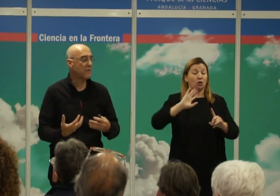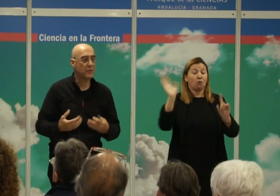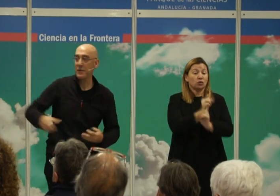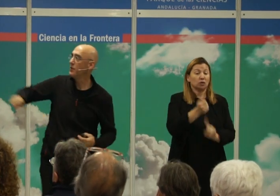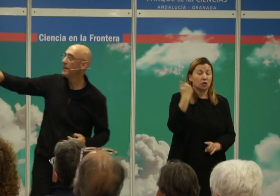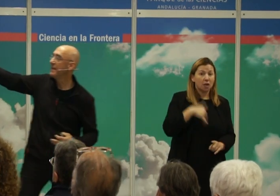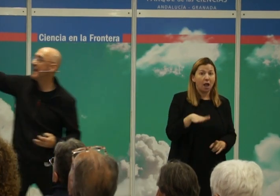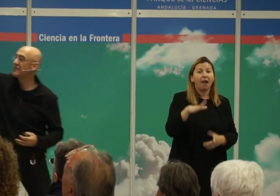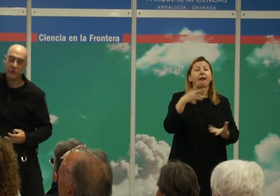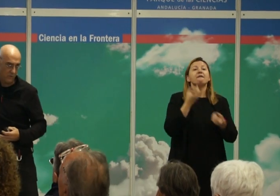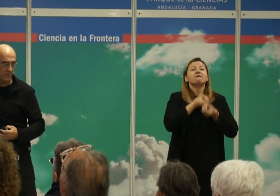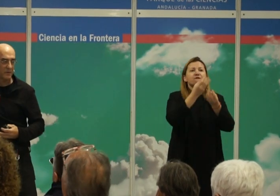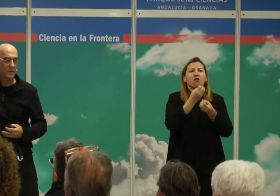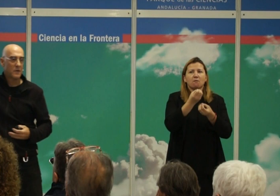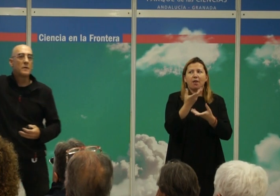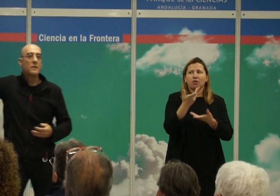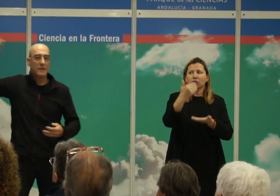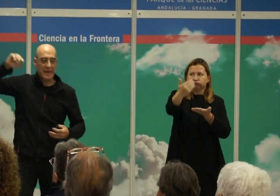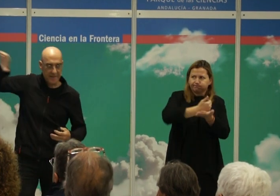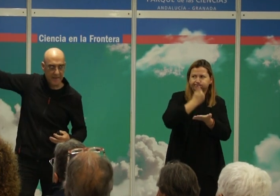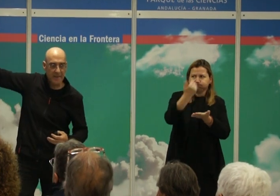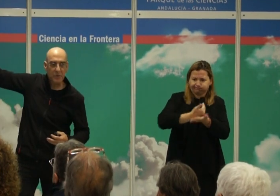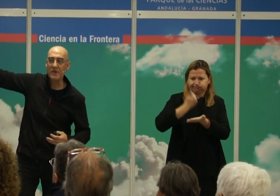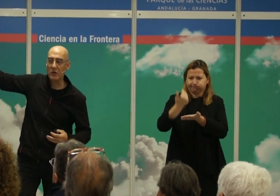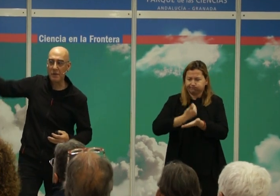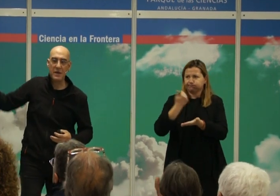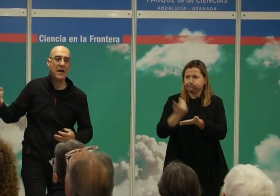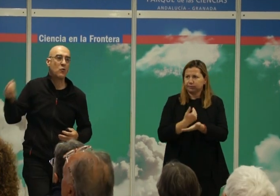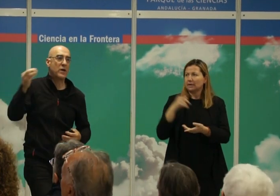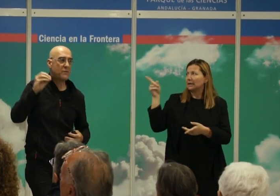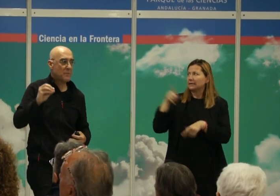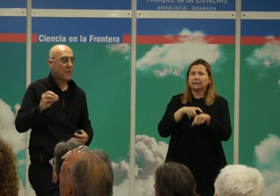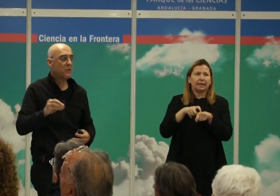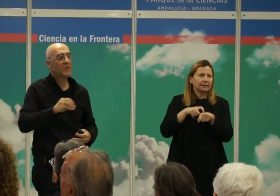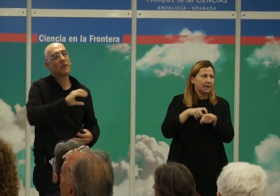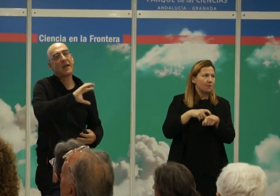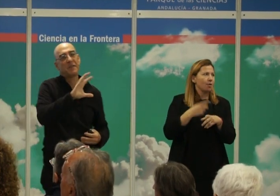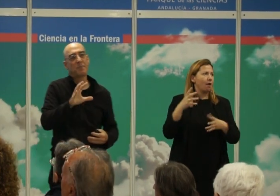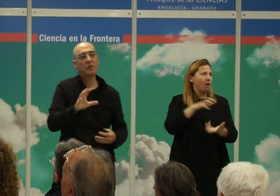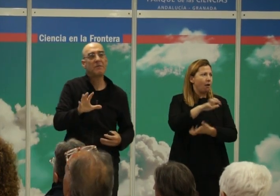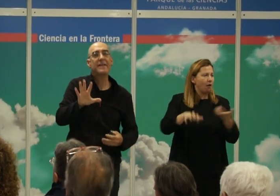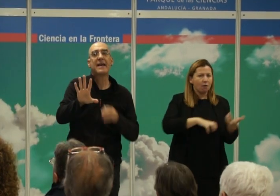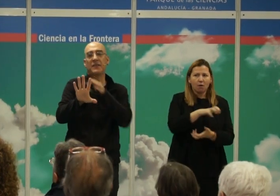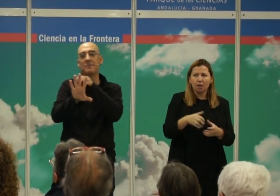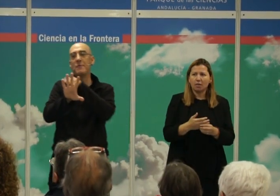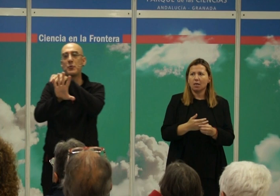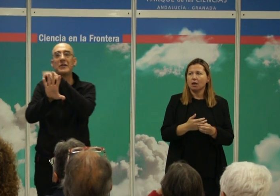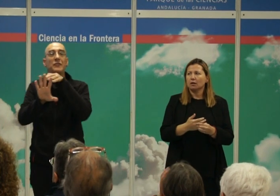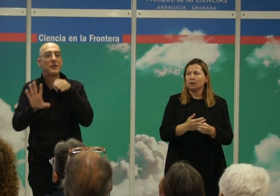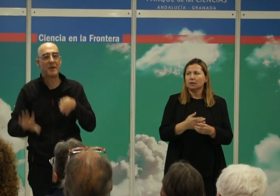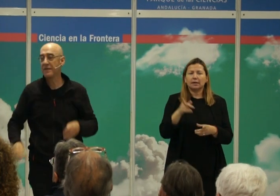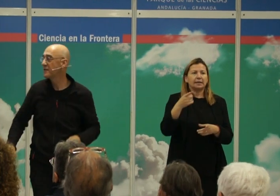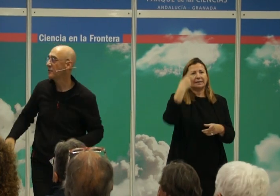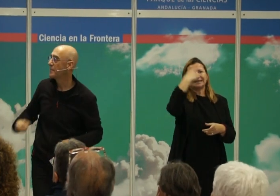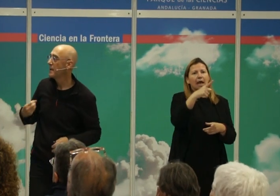acumular información de esto de este tipo de violencia acumular información de todas las especies posibles de las que sepamos su